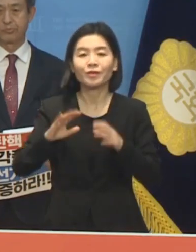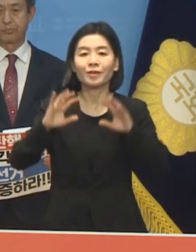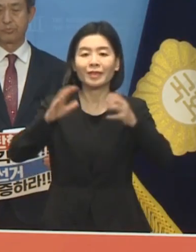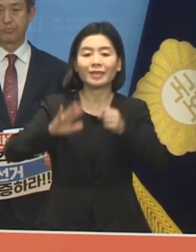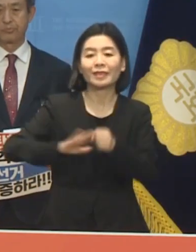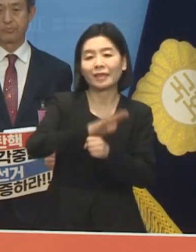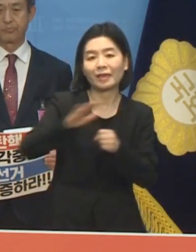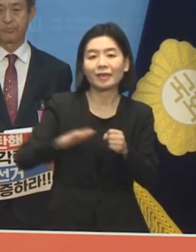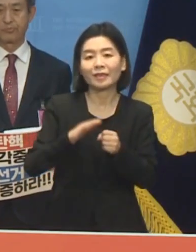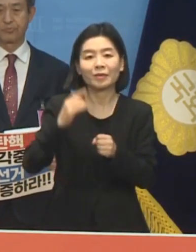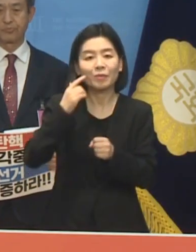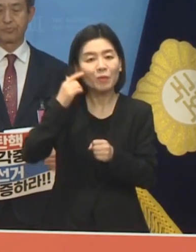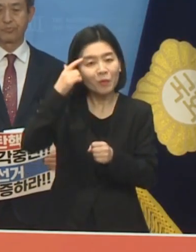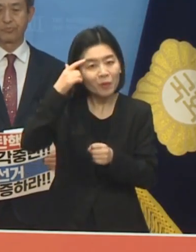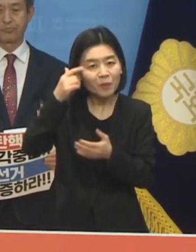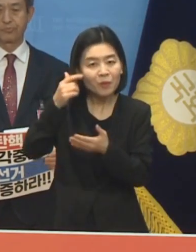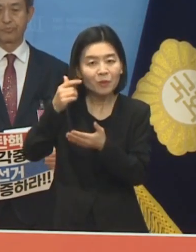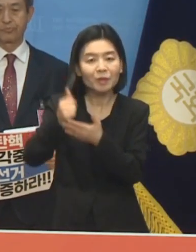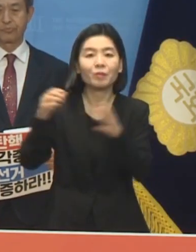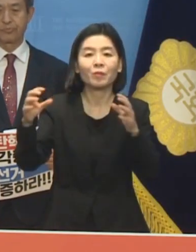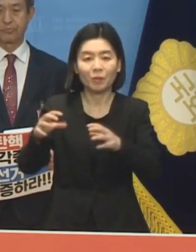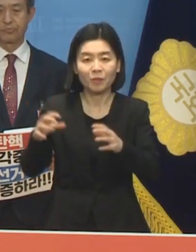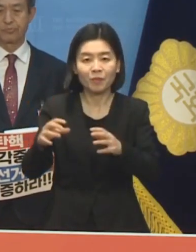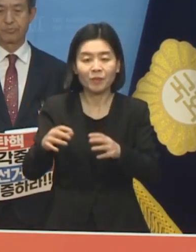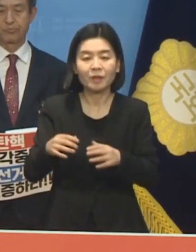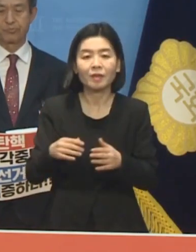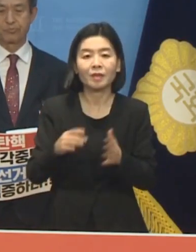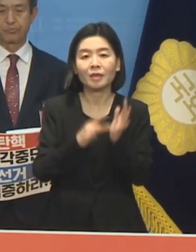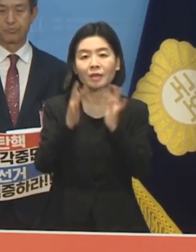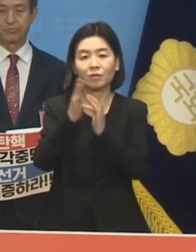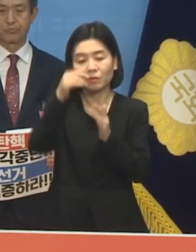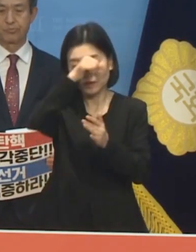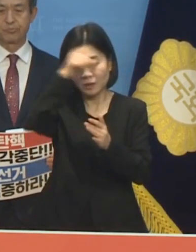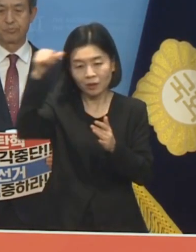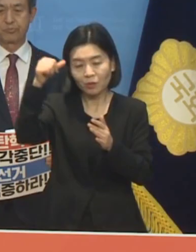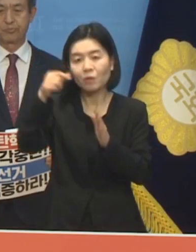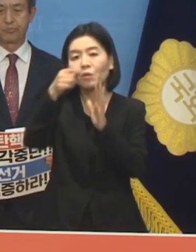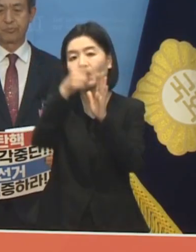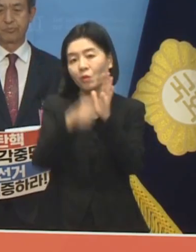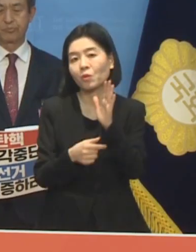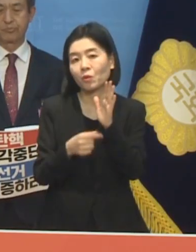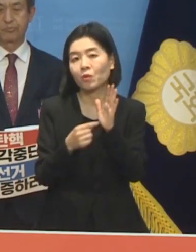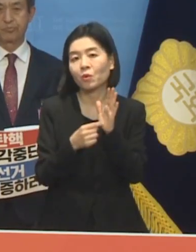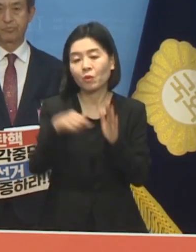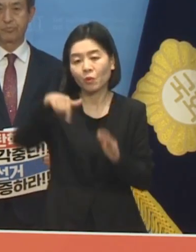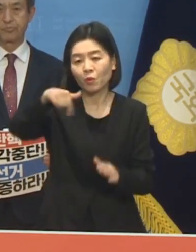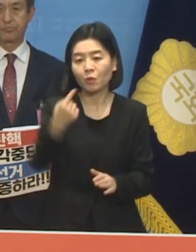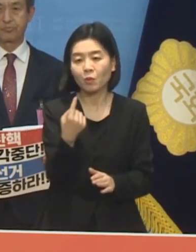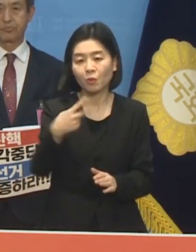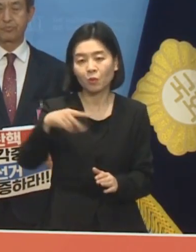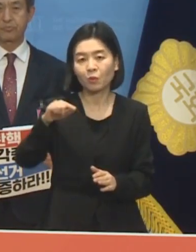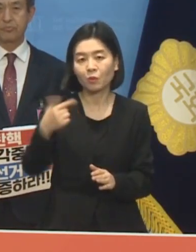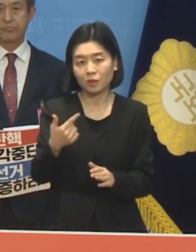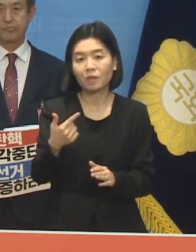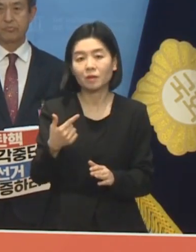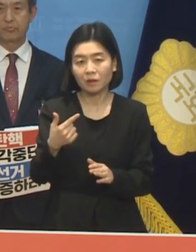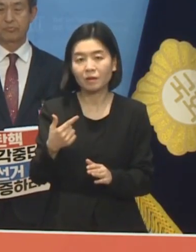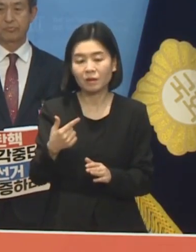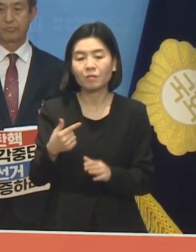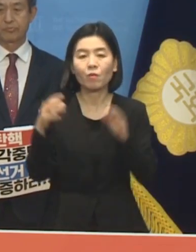목회자들, 그중에서 특히 예수교 장로회 고신 쪽 목회자들의 모임이